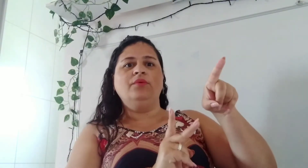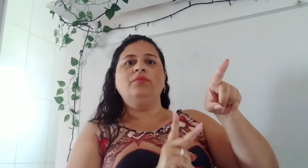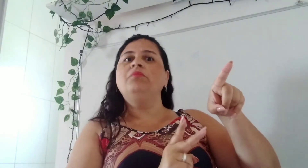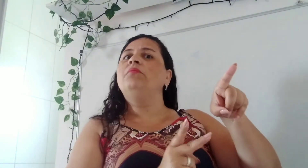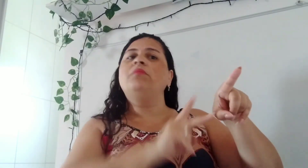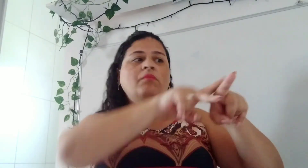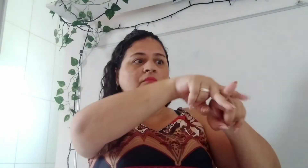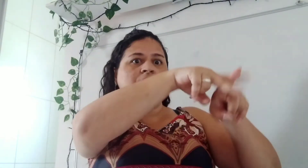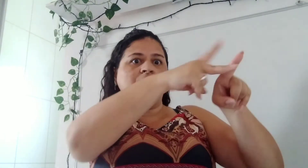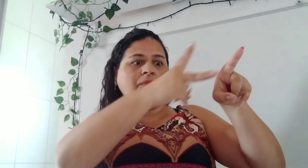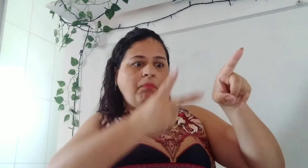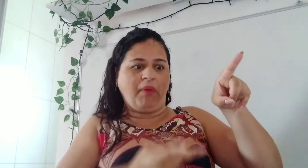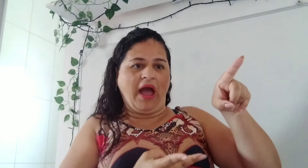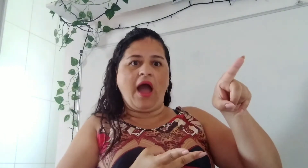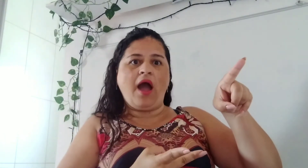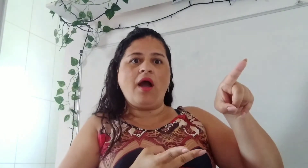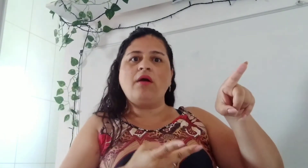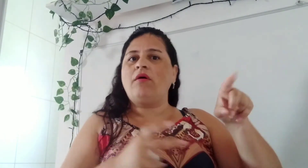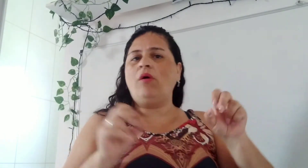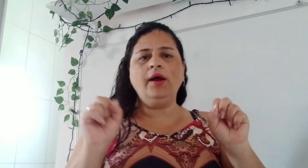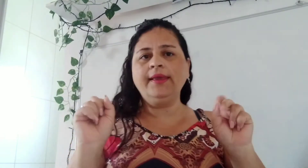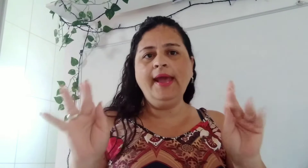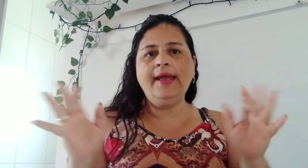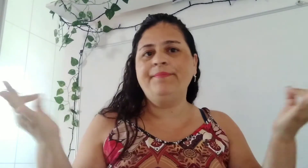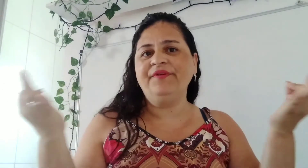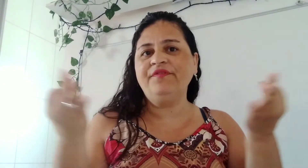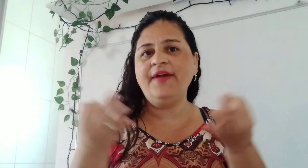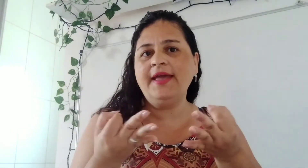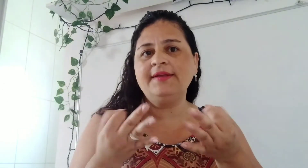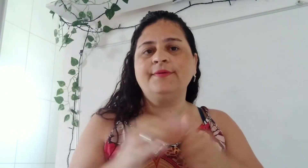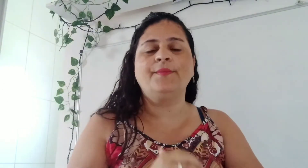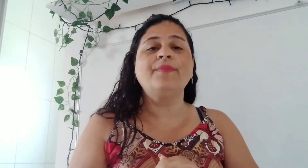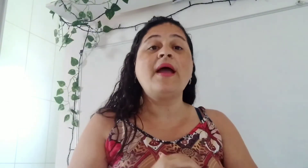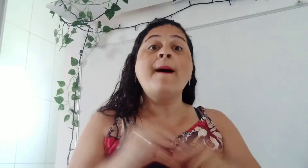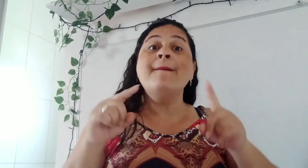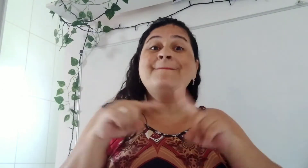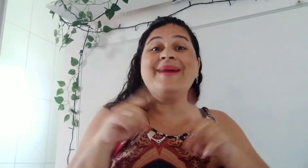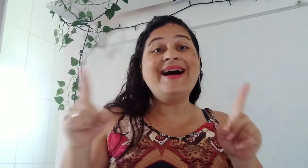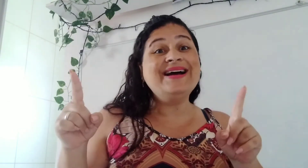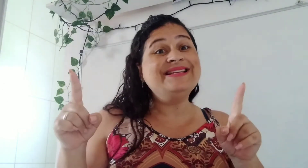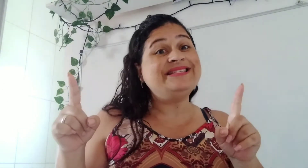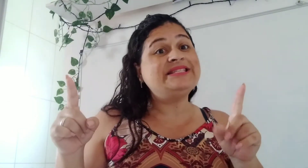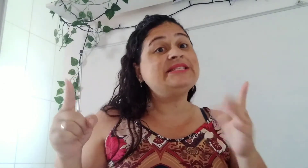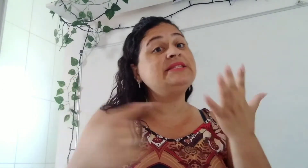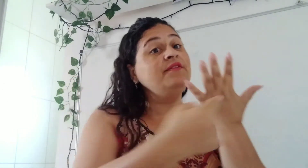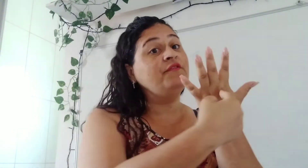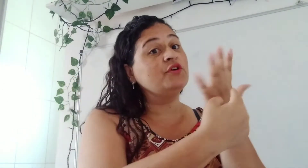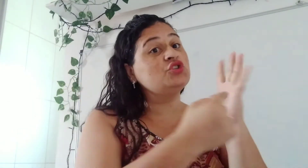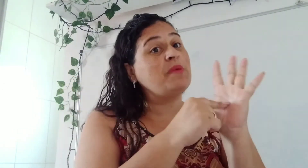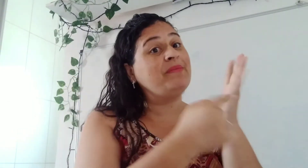caiu. Pá! Ok, perfeito. Mas, se for de uma